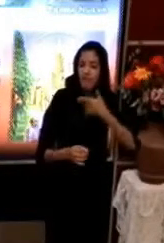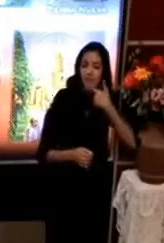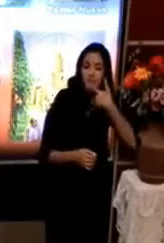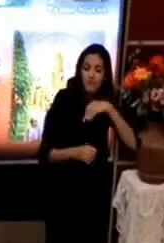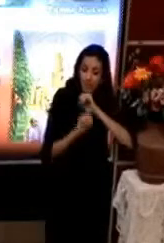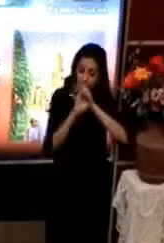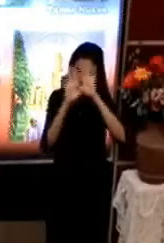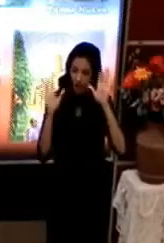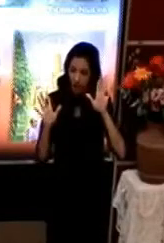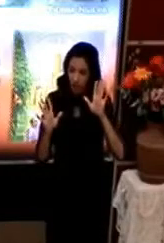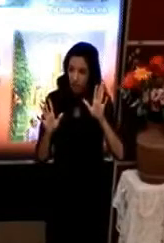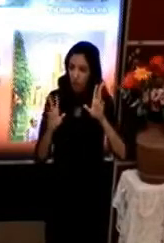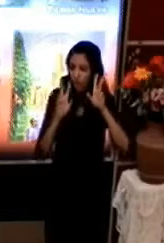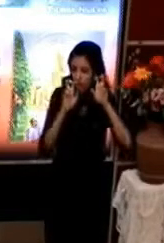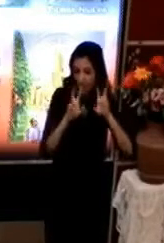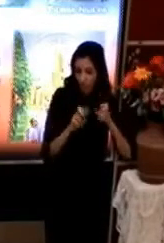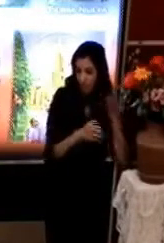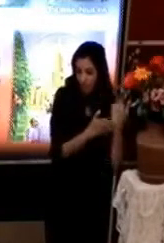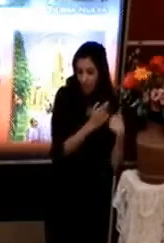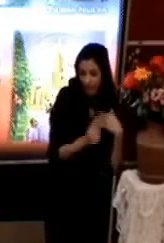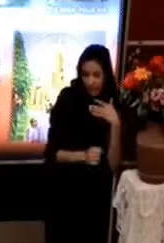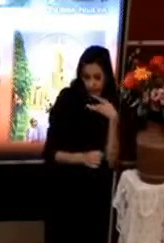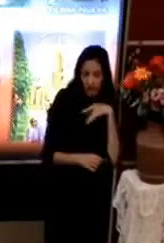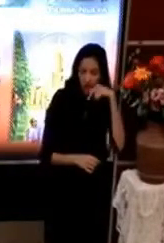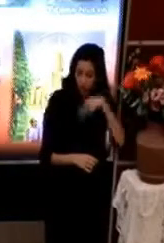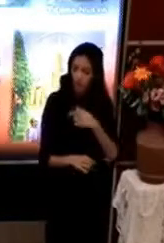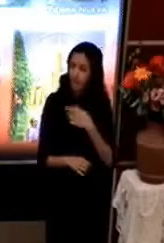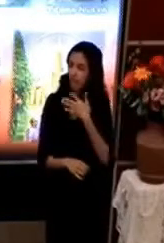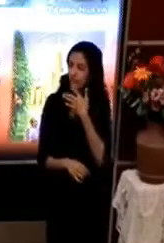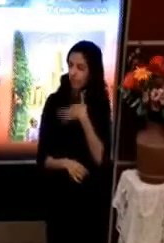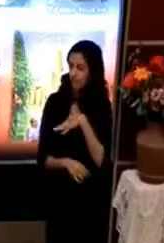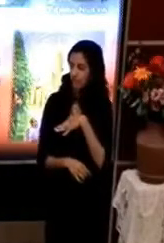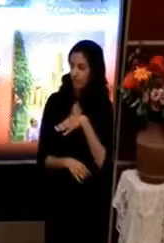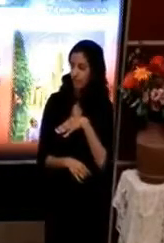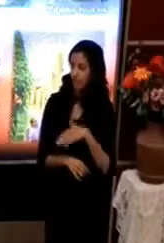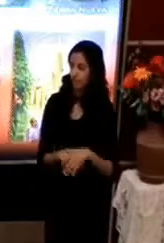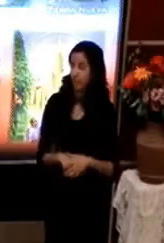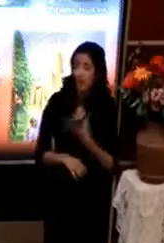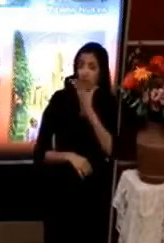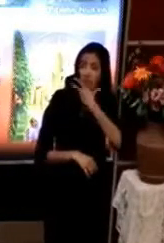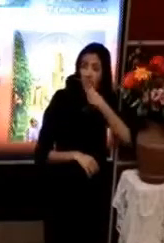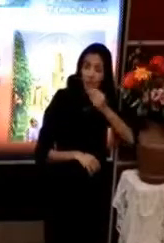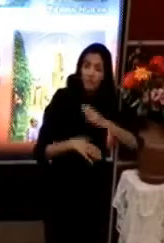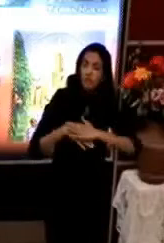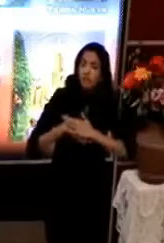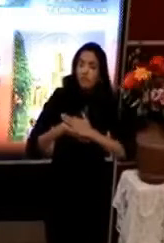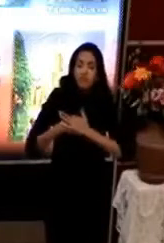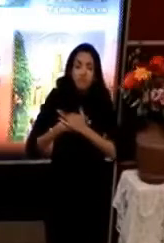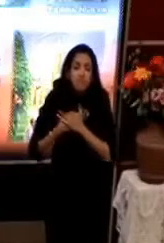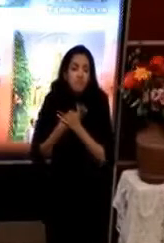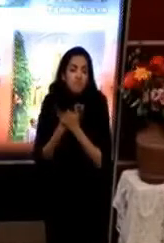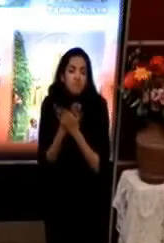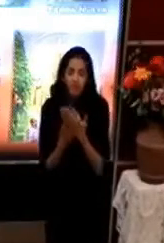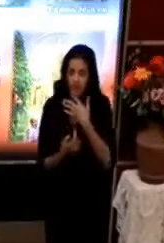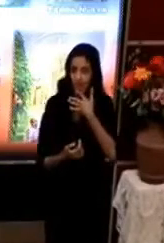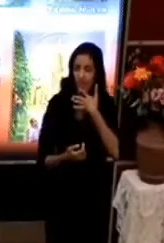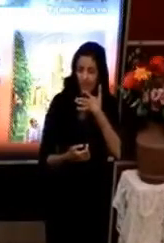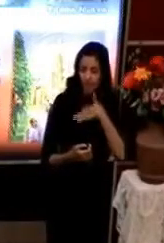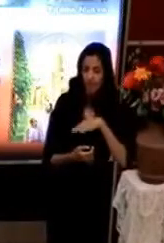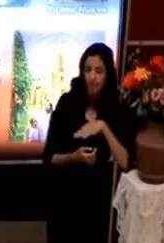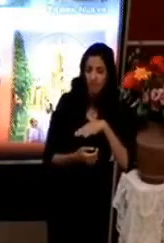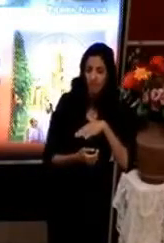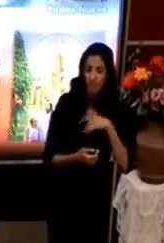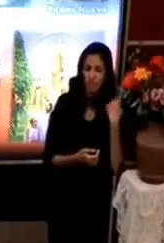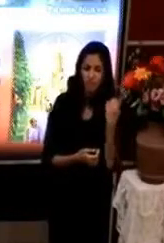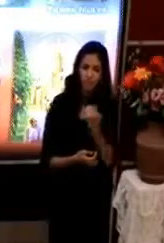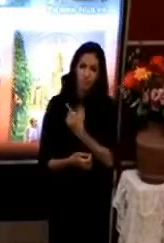cerca, comprendiendo hacia el Todopoderoso que nos ama tanto. Si pudiéramos ir hacia otro rincón de la